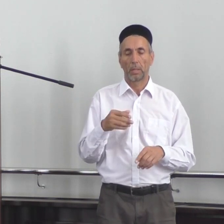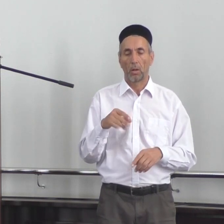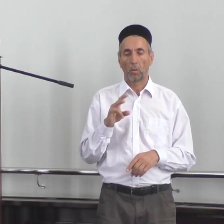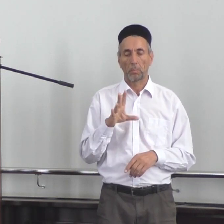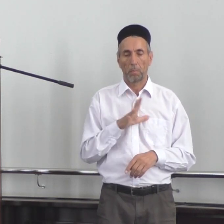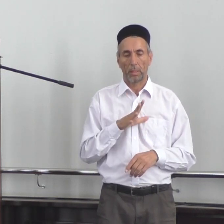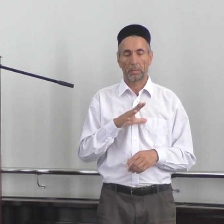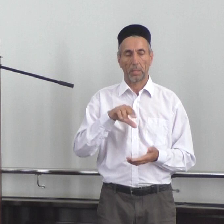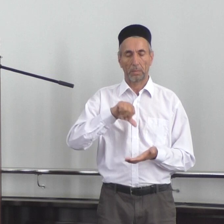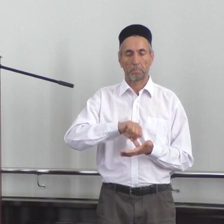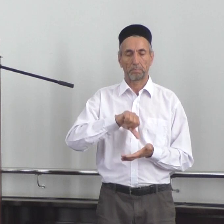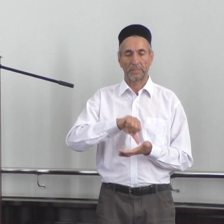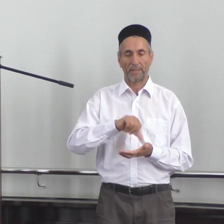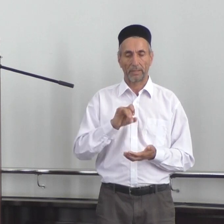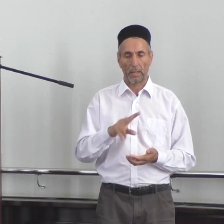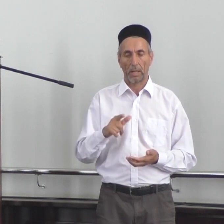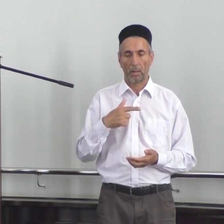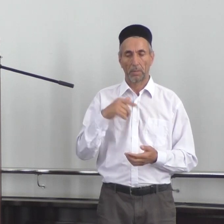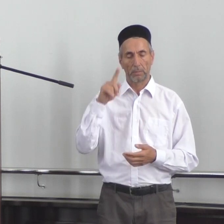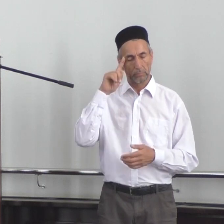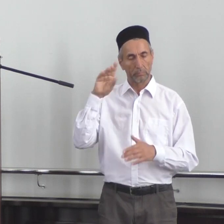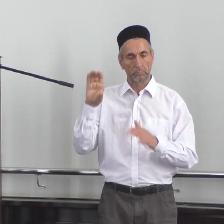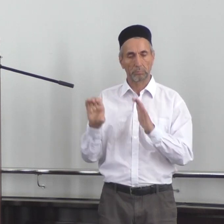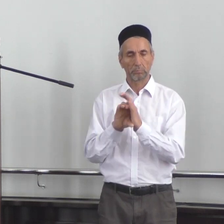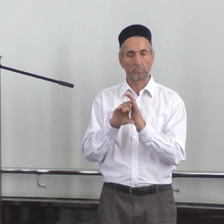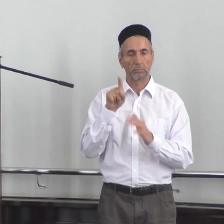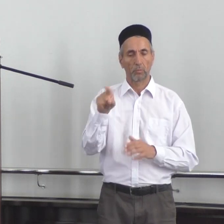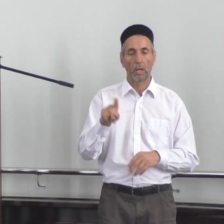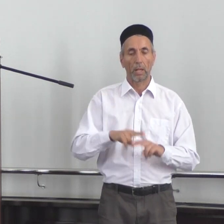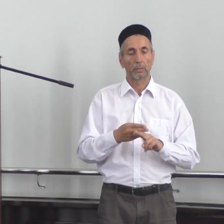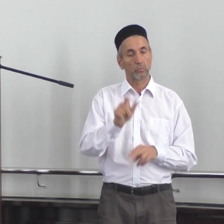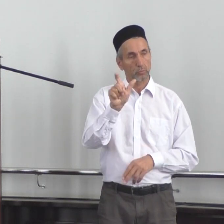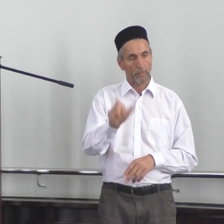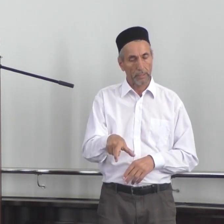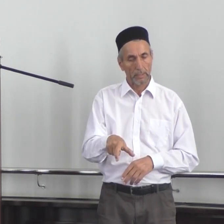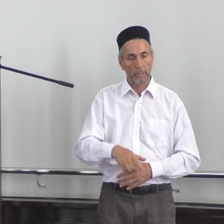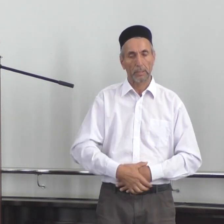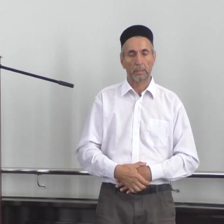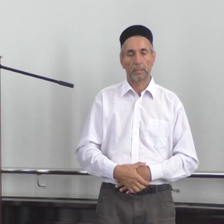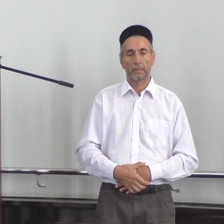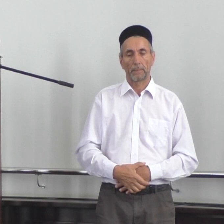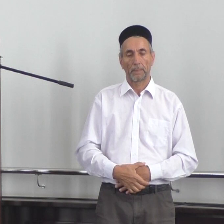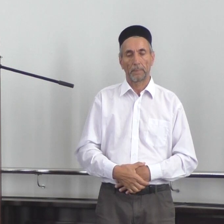үрнәк, анардан өйрәнәбез бит. Шул ук кеше,